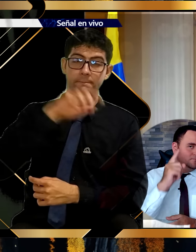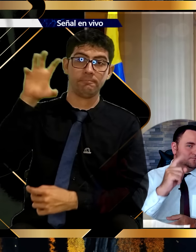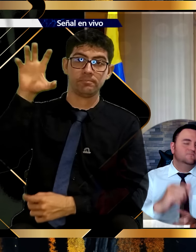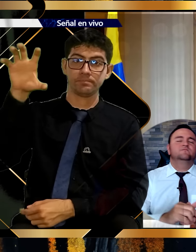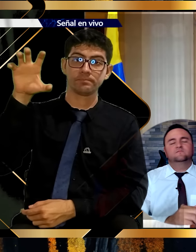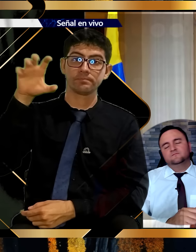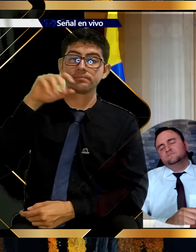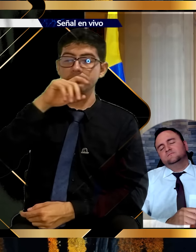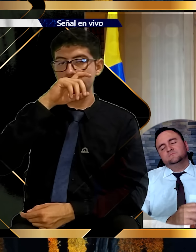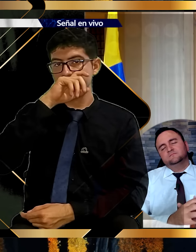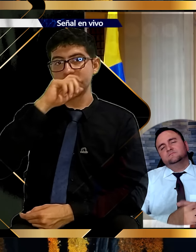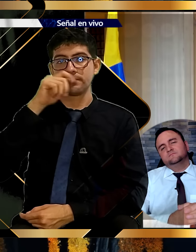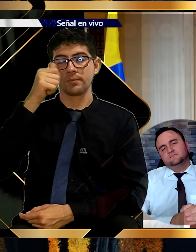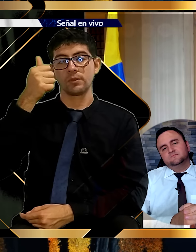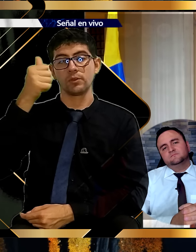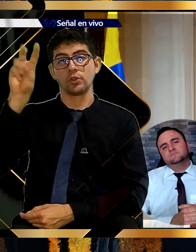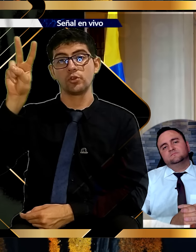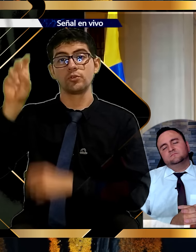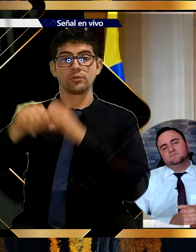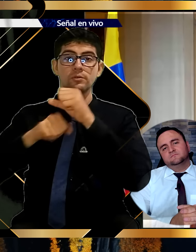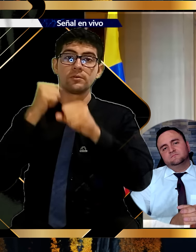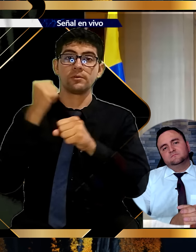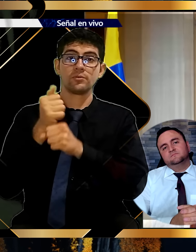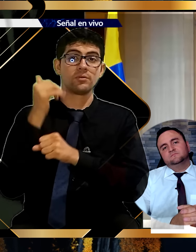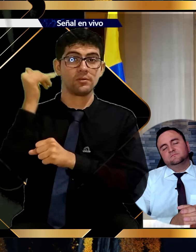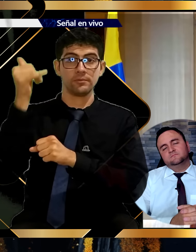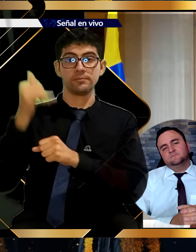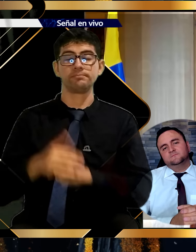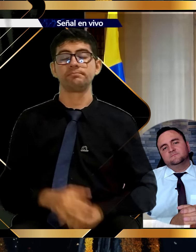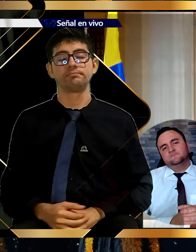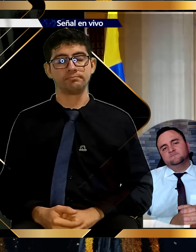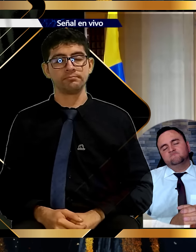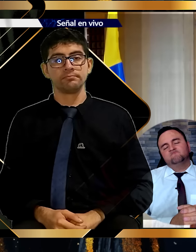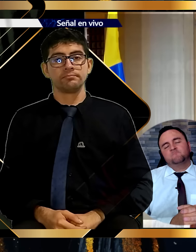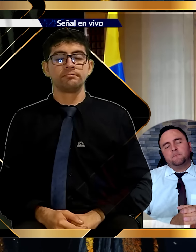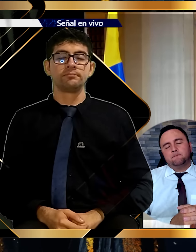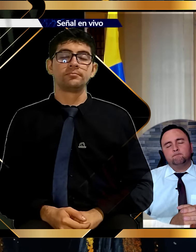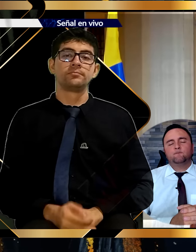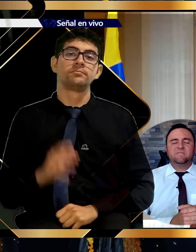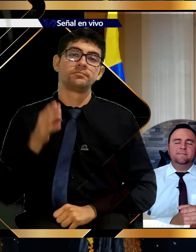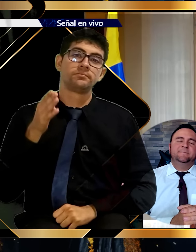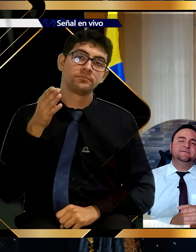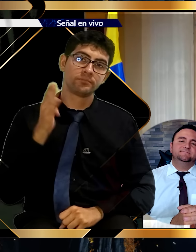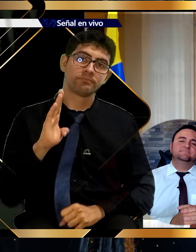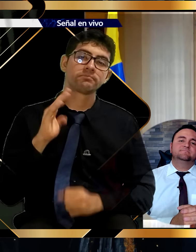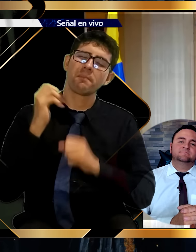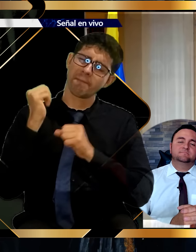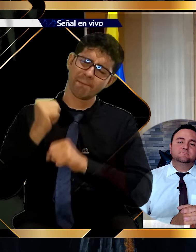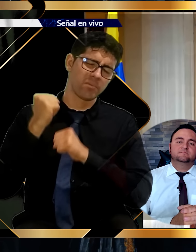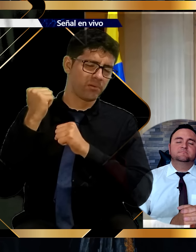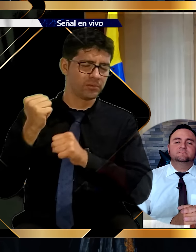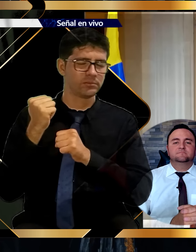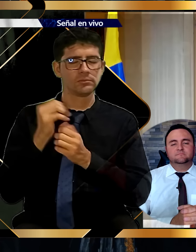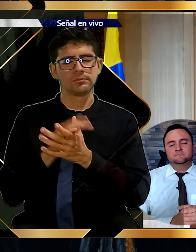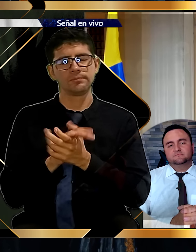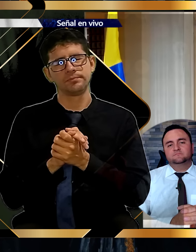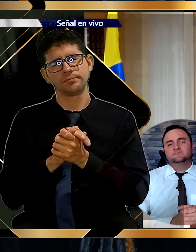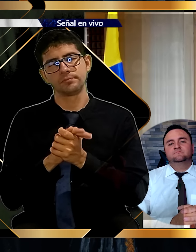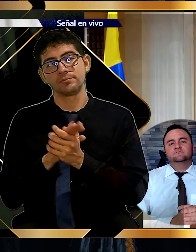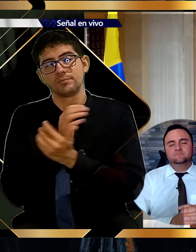y no me arrepiento de haber invertido mis 12 años allá. Dios es todopoderoso y ama